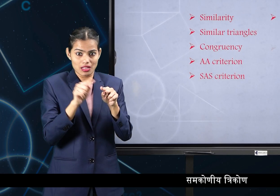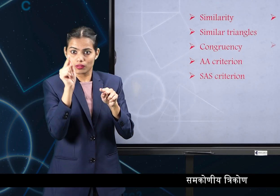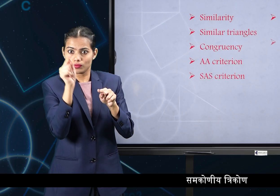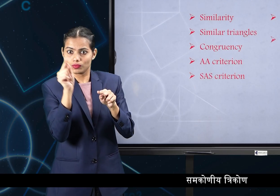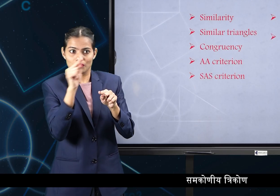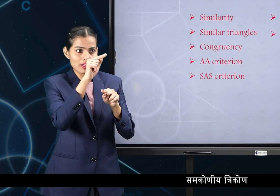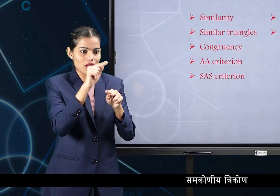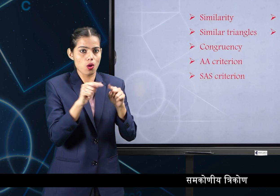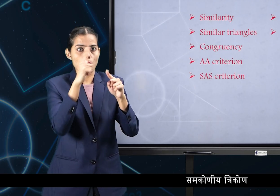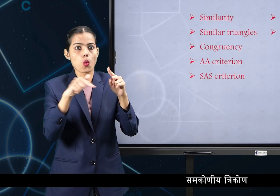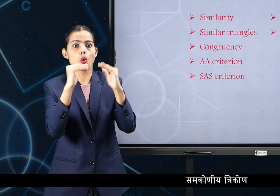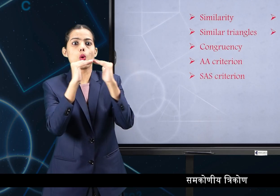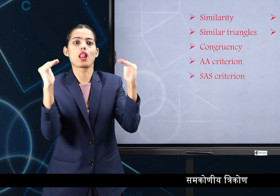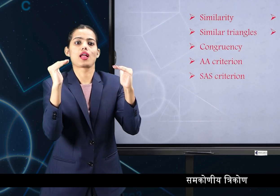समकोणीय त्रिकोण,